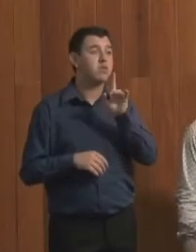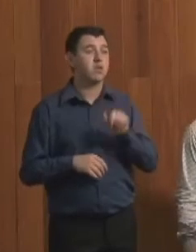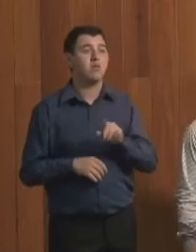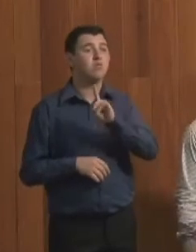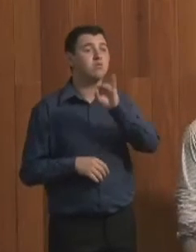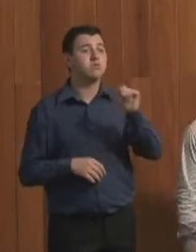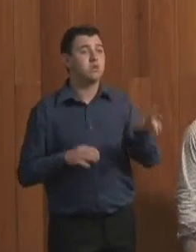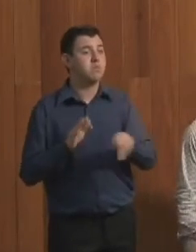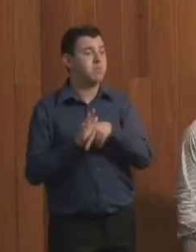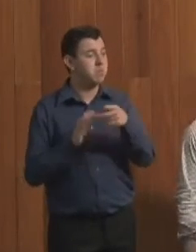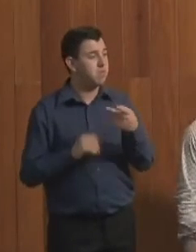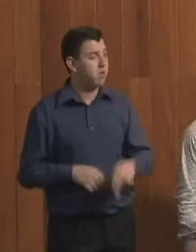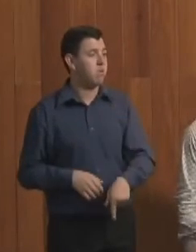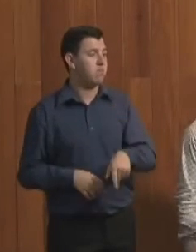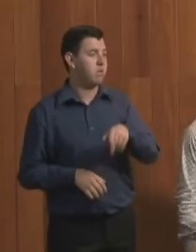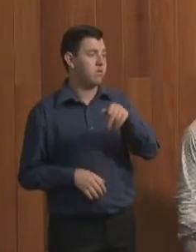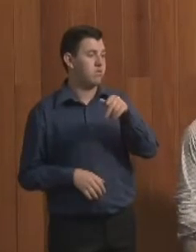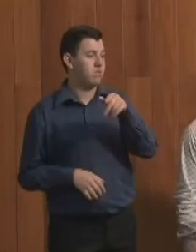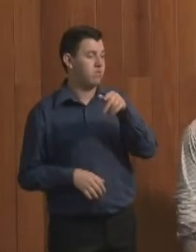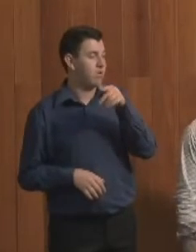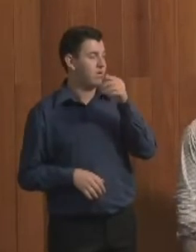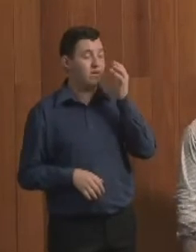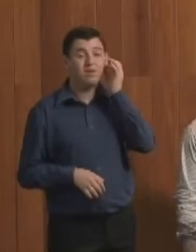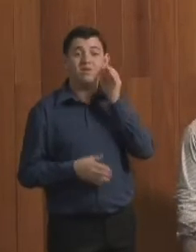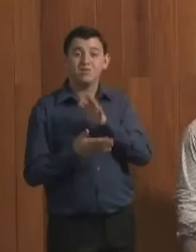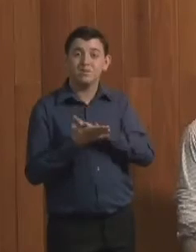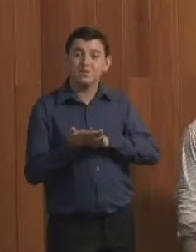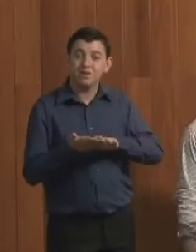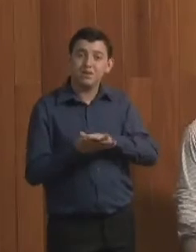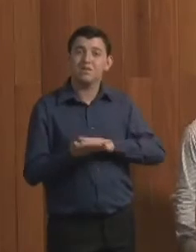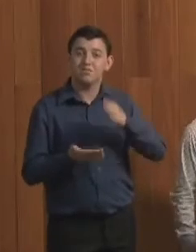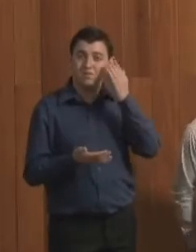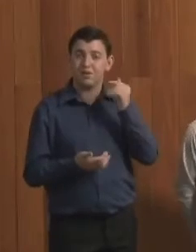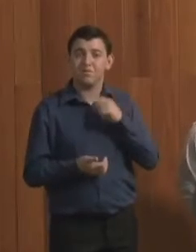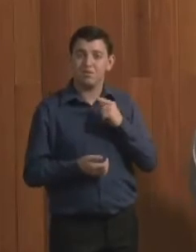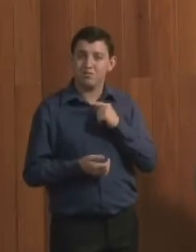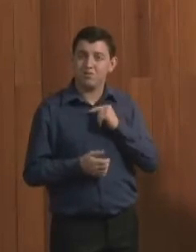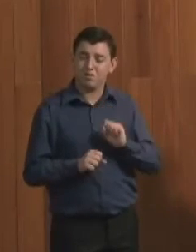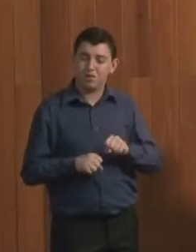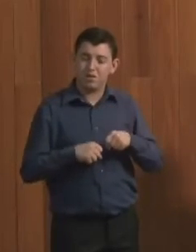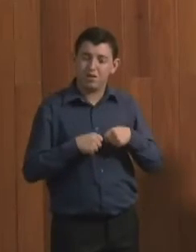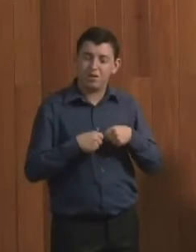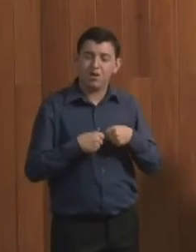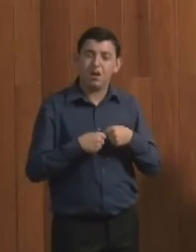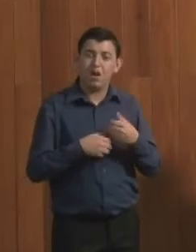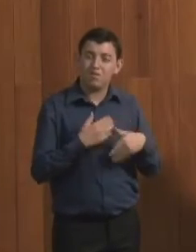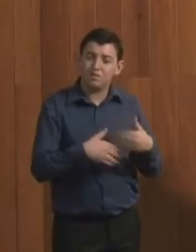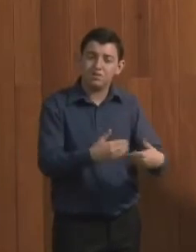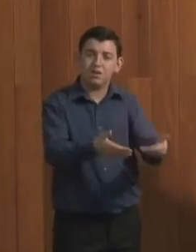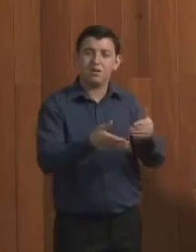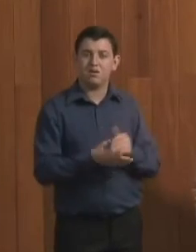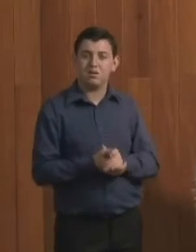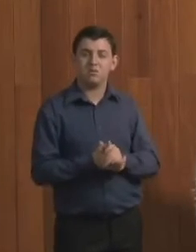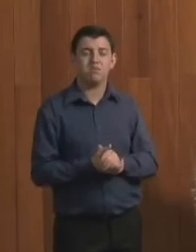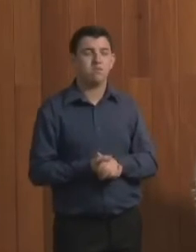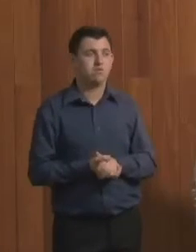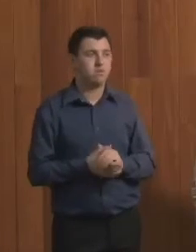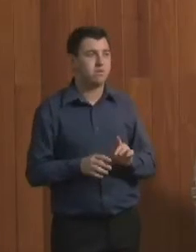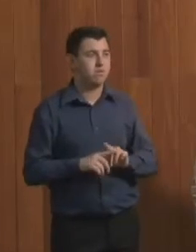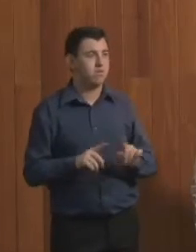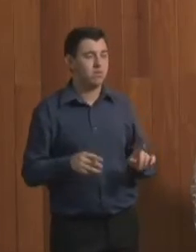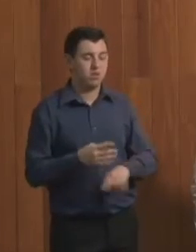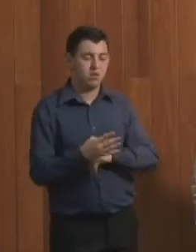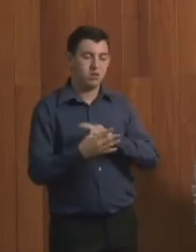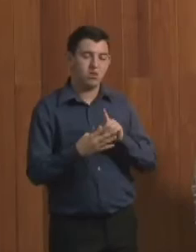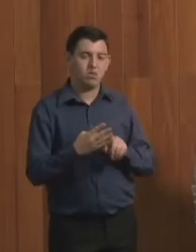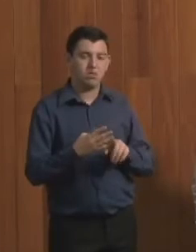Cigano. Então, sabe-se que tem que se avançar muito nesse processo. E, número quinto,